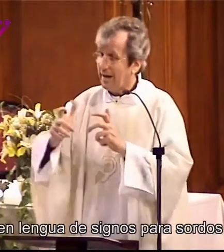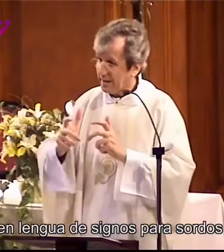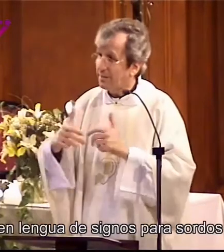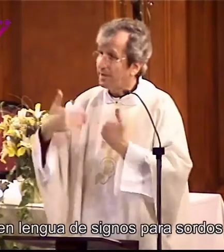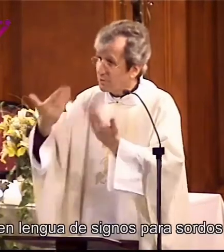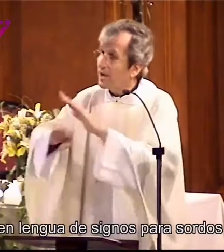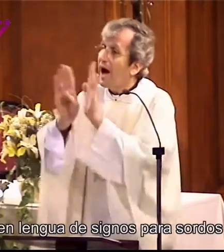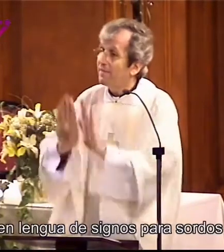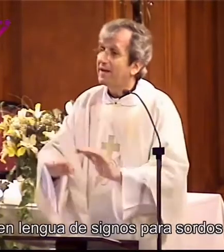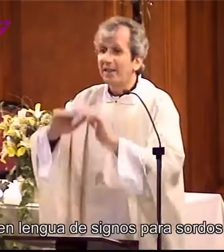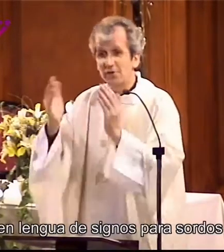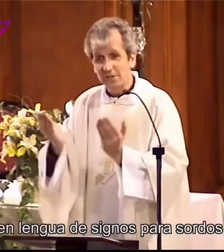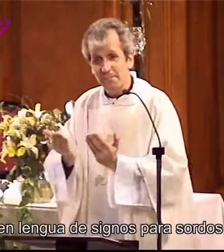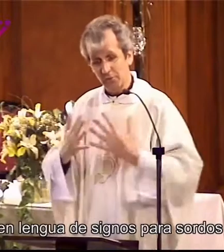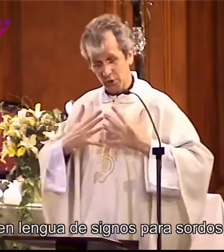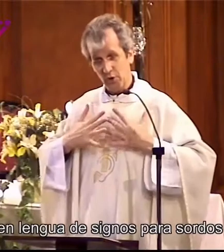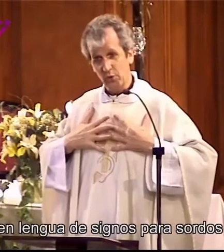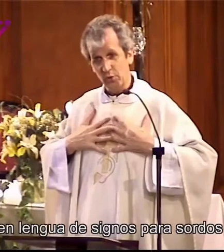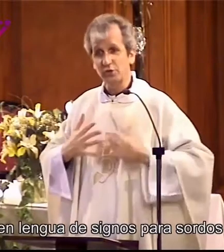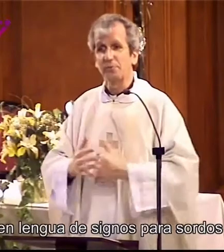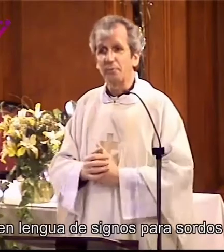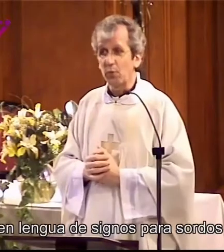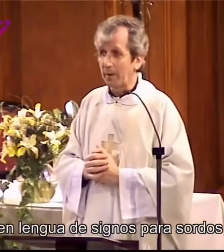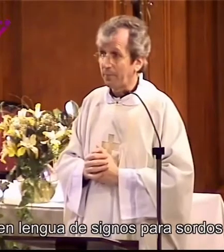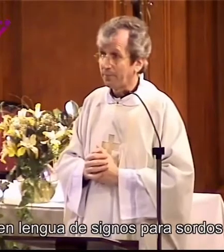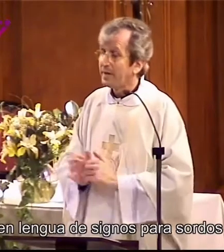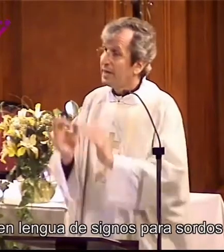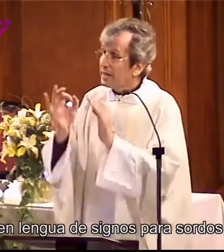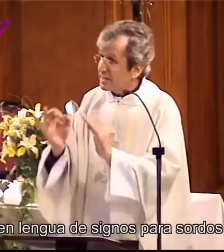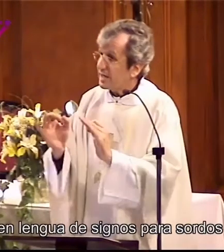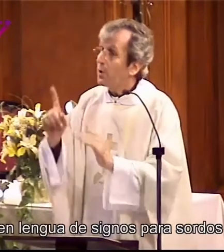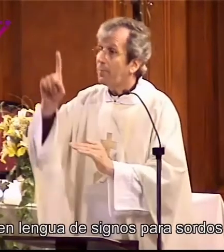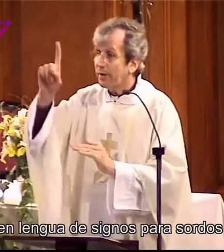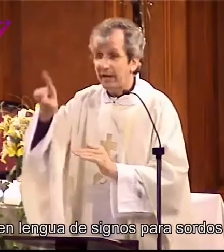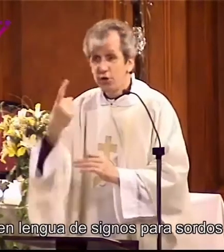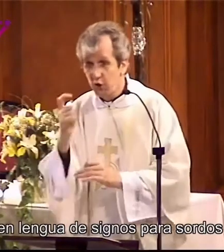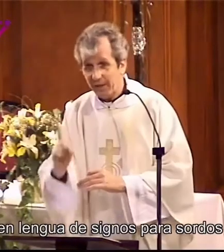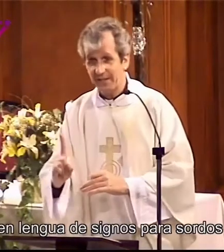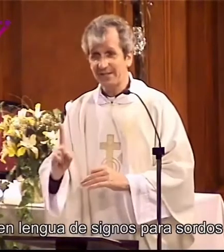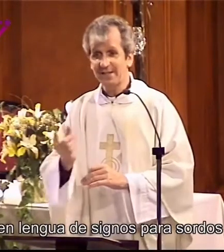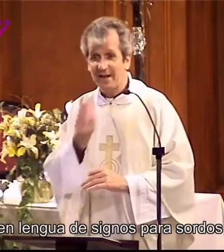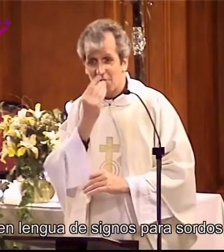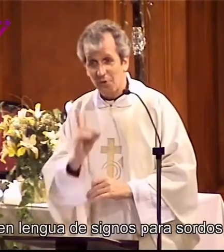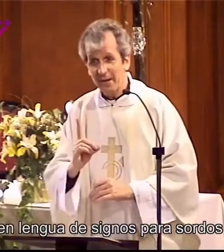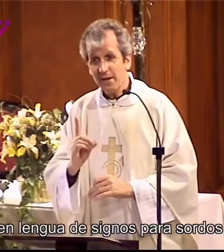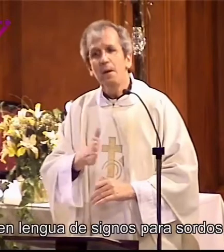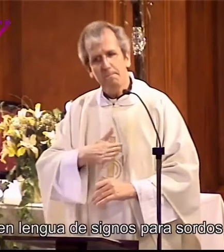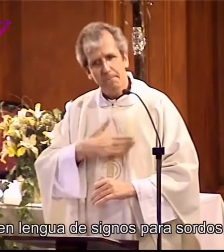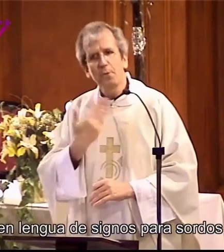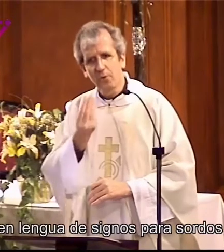recibiremos al final de los tiempos con nuestro propio cuerpo. Y es ese cuerpo que no necesita comer, pero puede